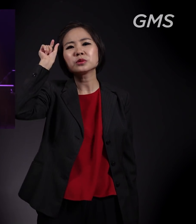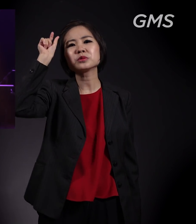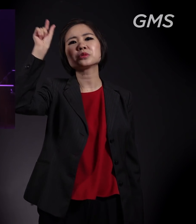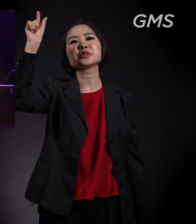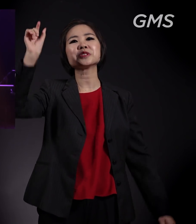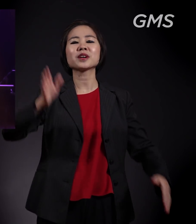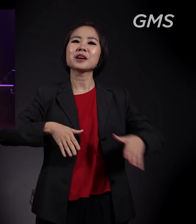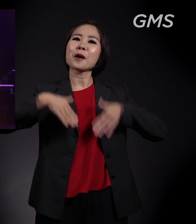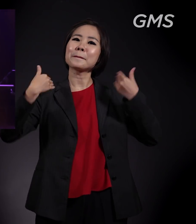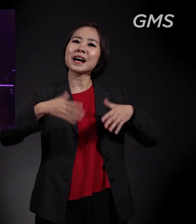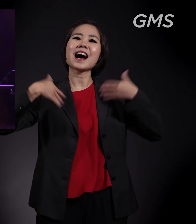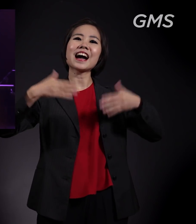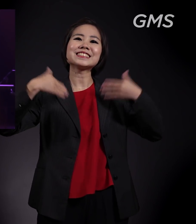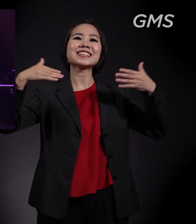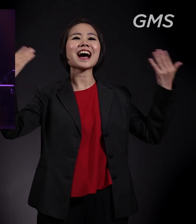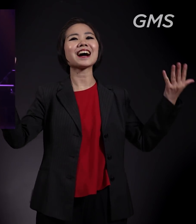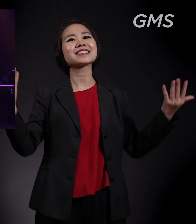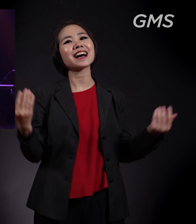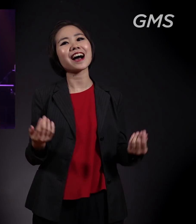hanyalah untuk